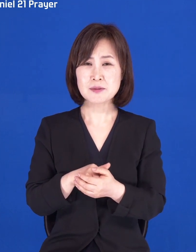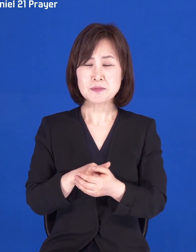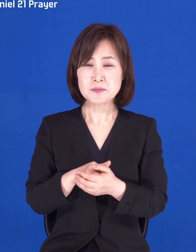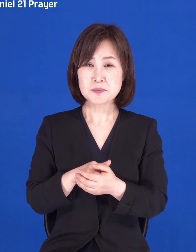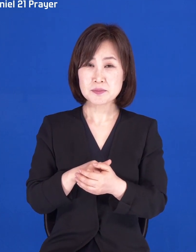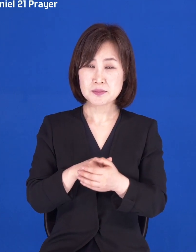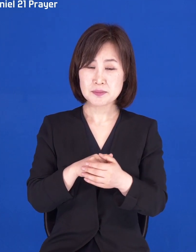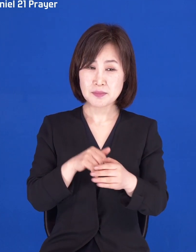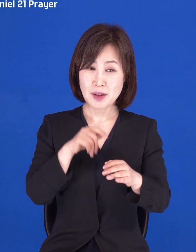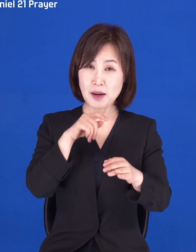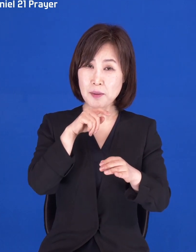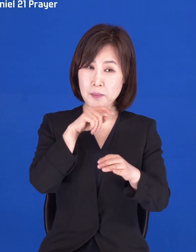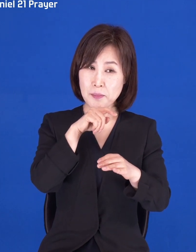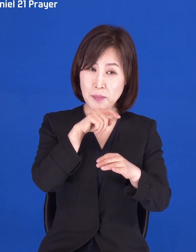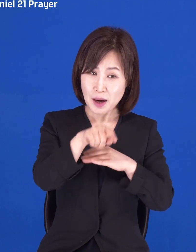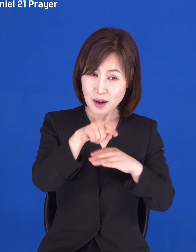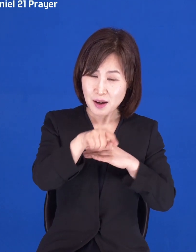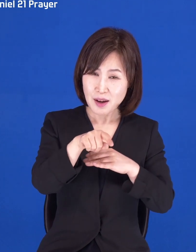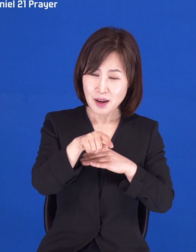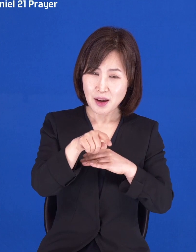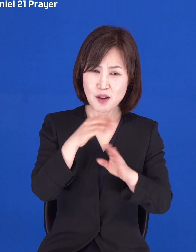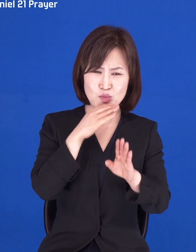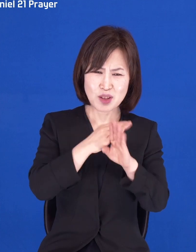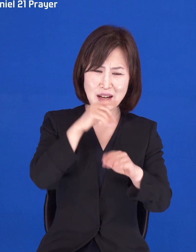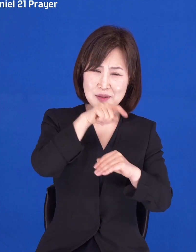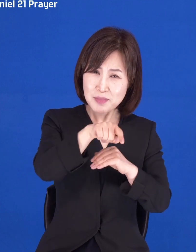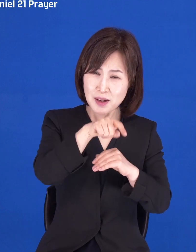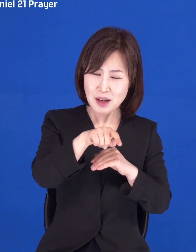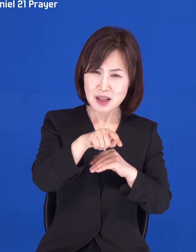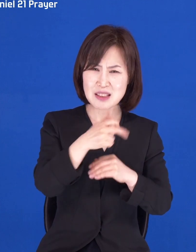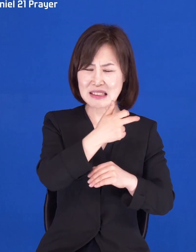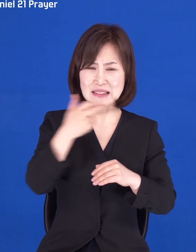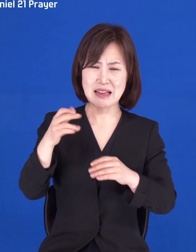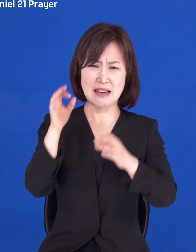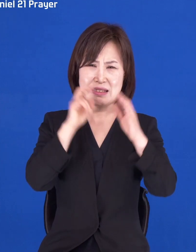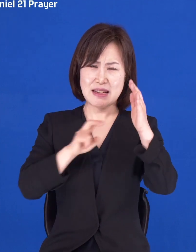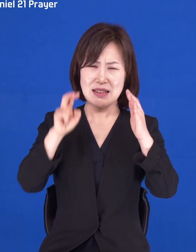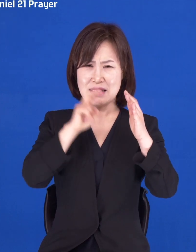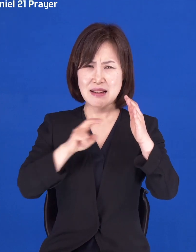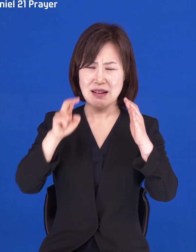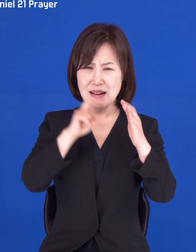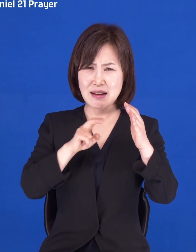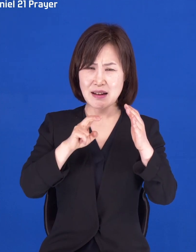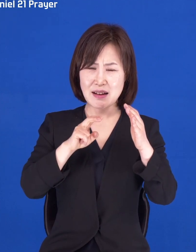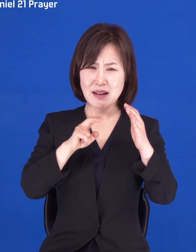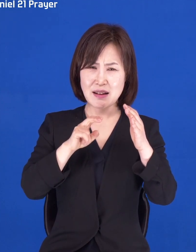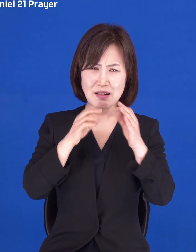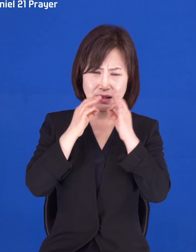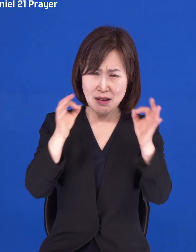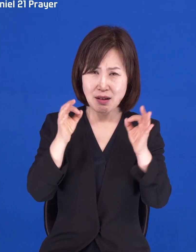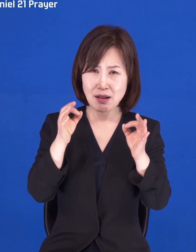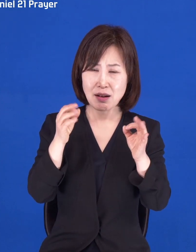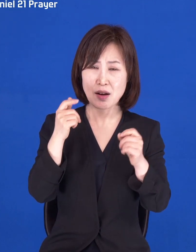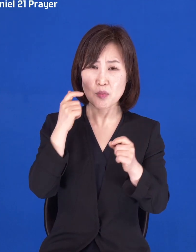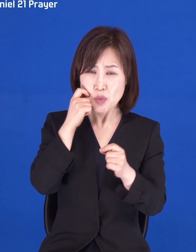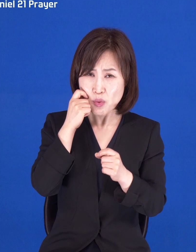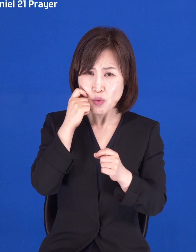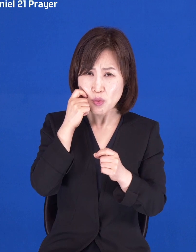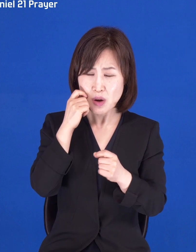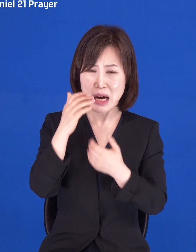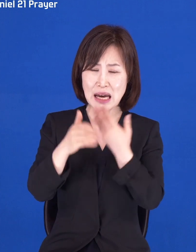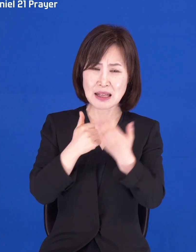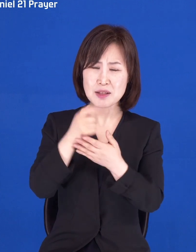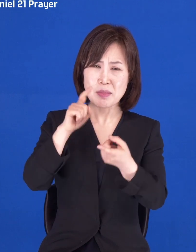밖에 나가서 찬양을 못하고 큰소리로 찬양 못하고 큰소리로 하나님에 대해서 얘기를 할 수가 없고 했지만